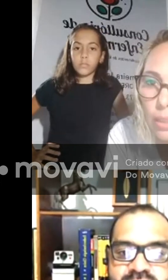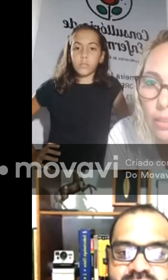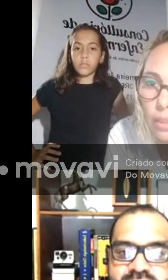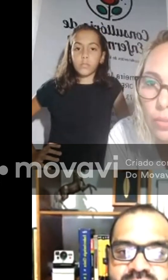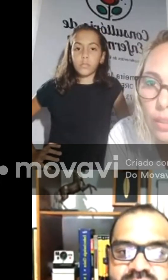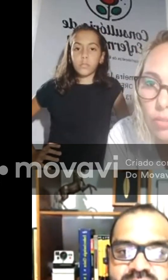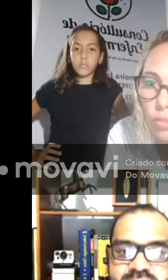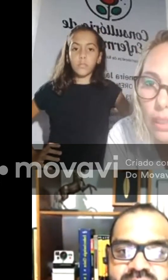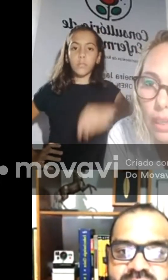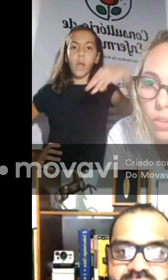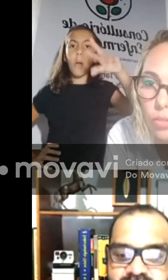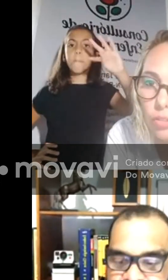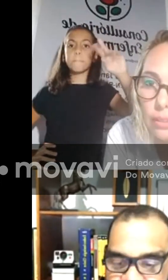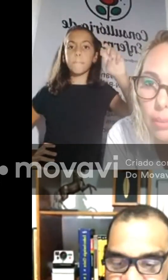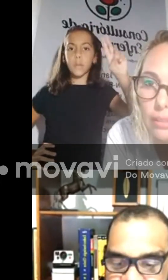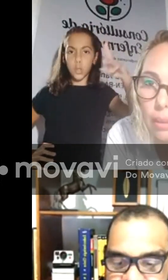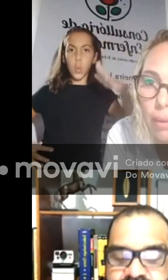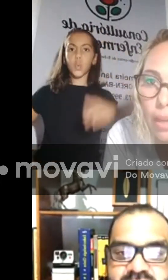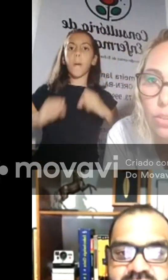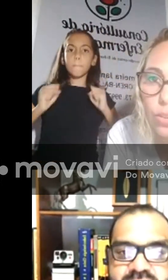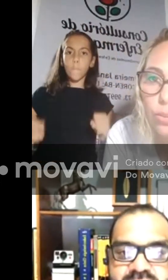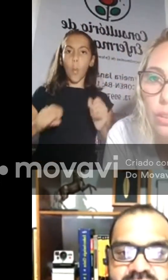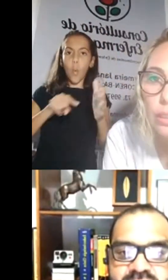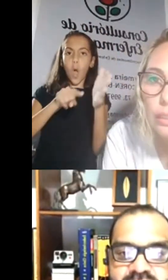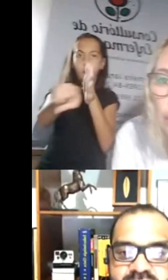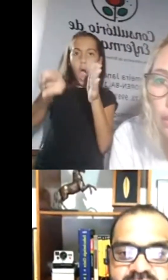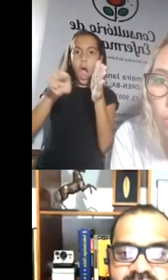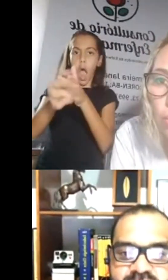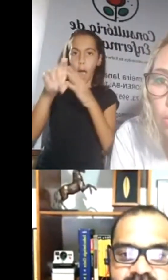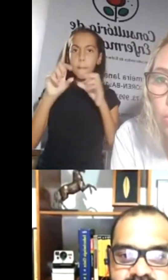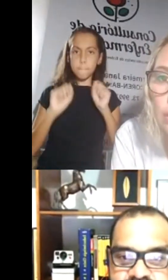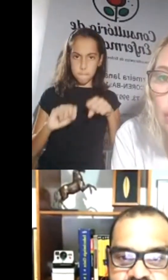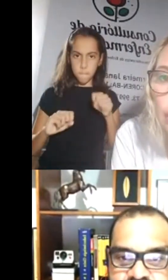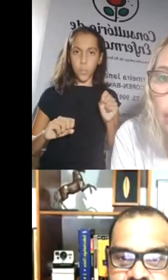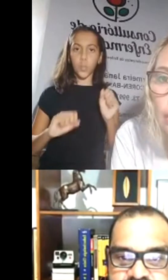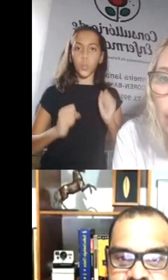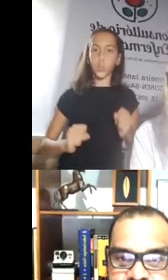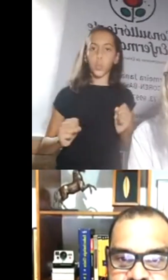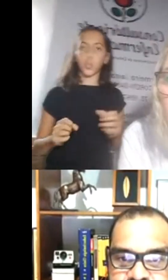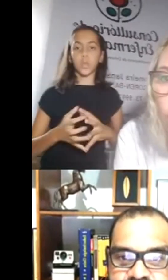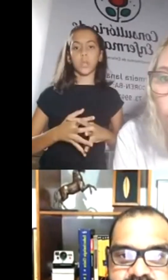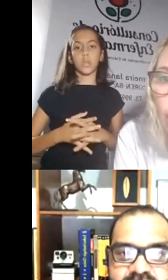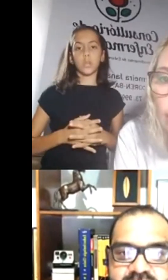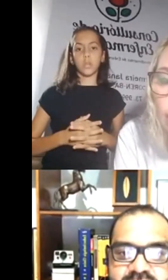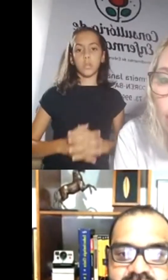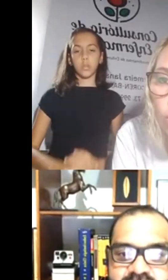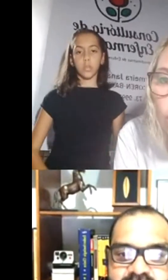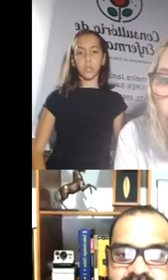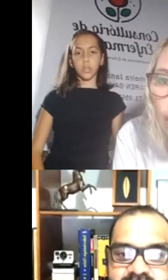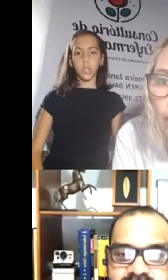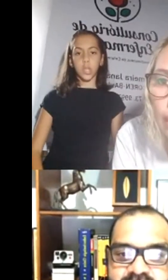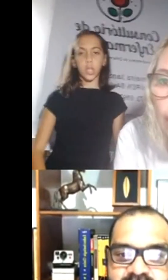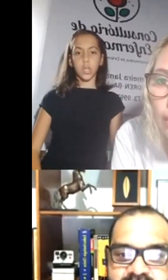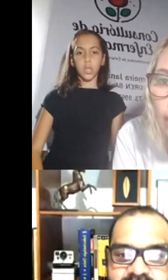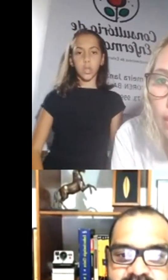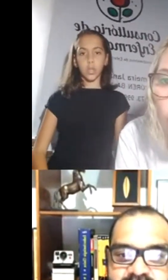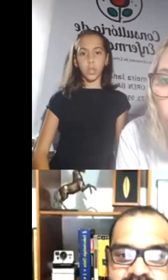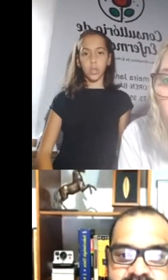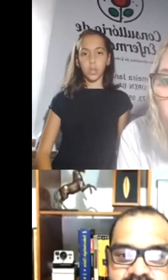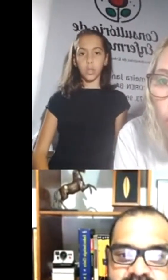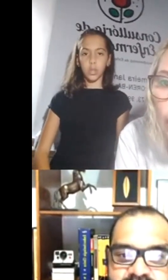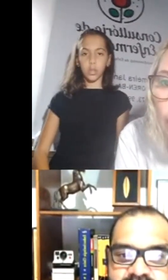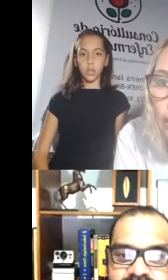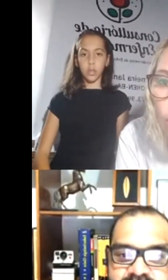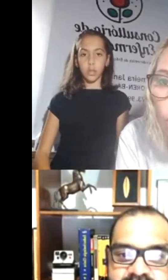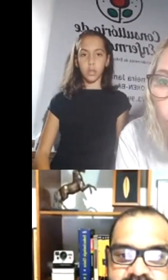Claro, Matheus, fique à vontade, vou ver se mais abaixo tem alguma coisa que ele tenha feito colocação. Karina